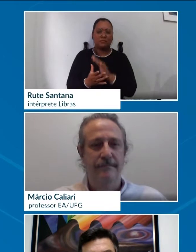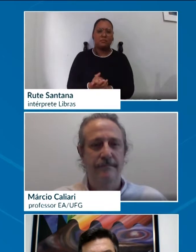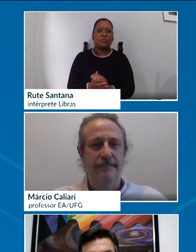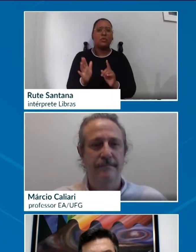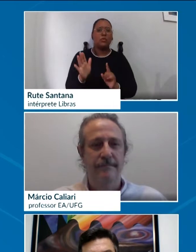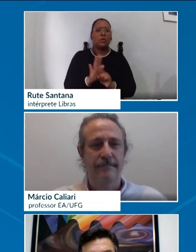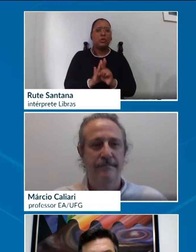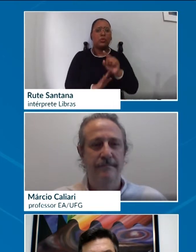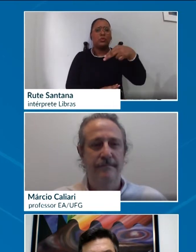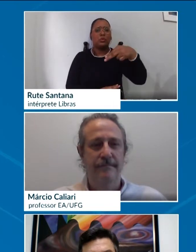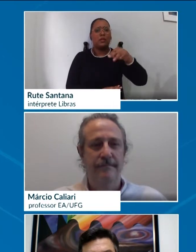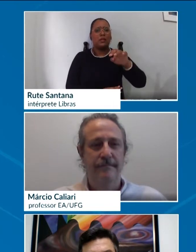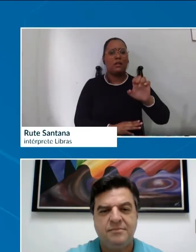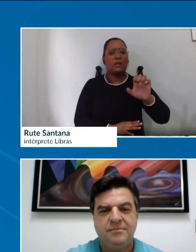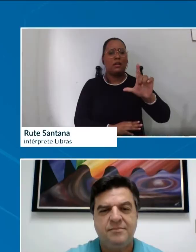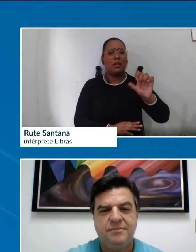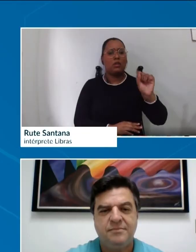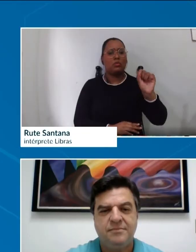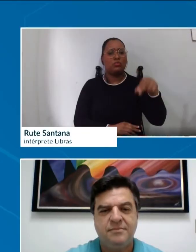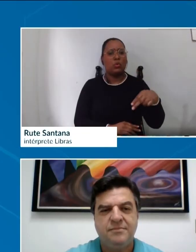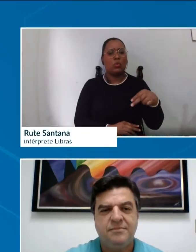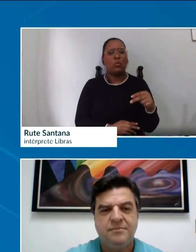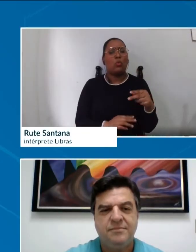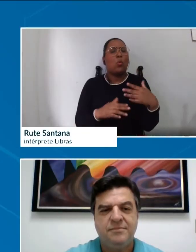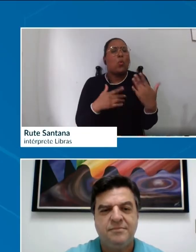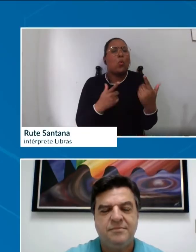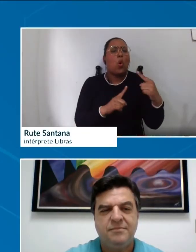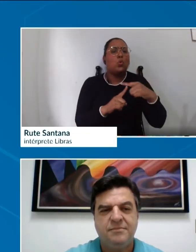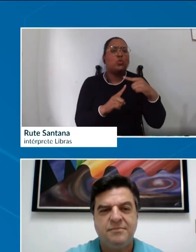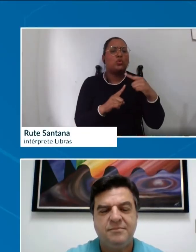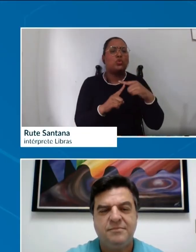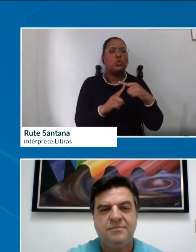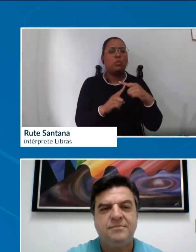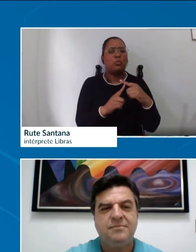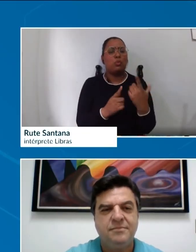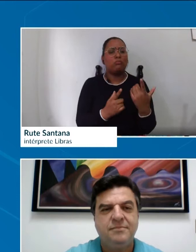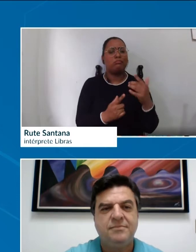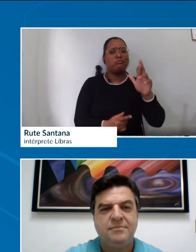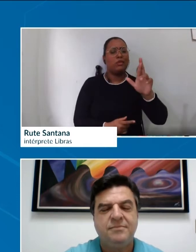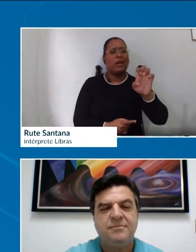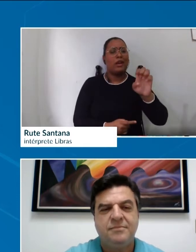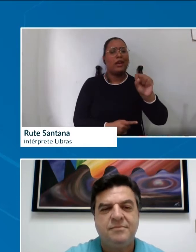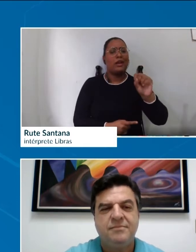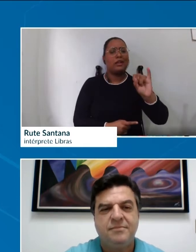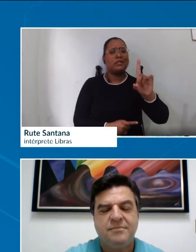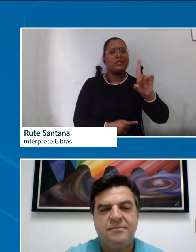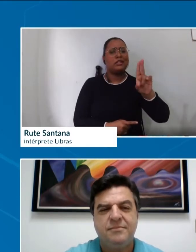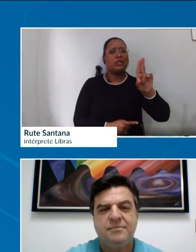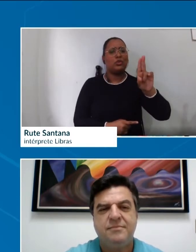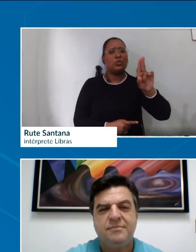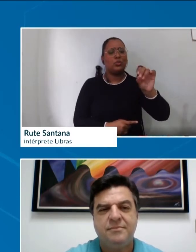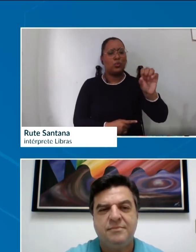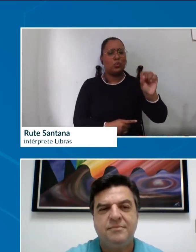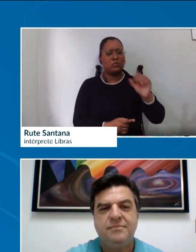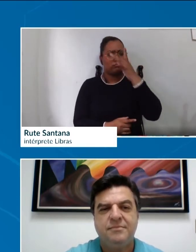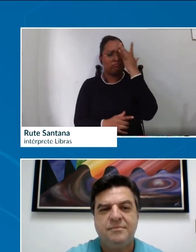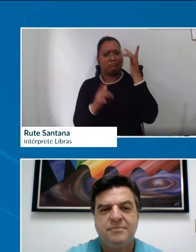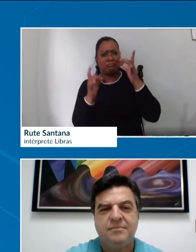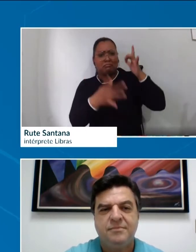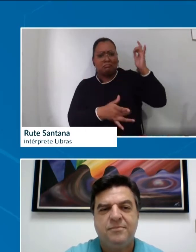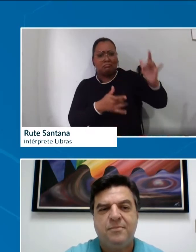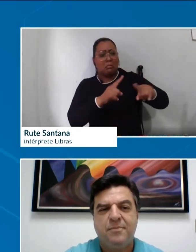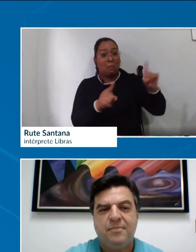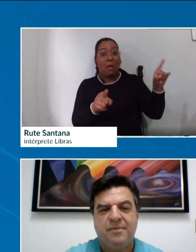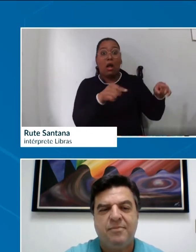de que resíduos a gente está falando? Que materiais são esses que, de cara, assim, a princípio são descartados, mas que, na verdade, têm muita